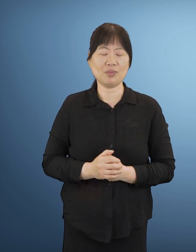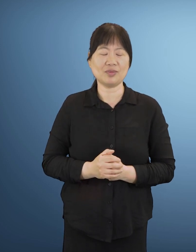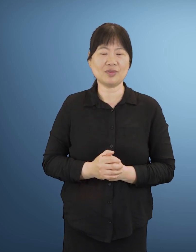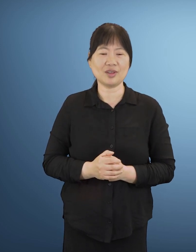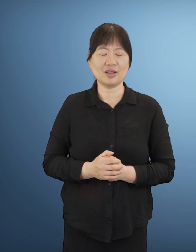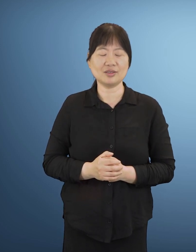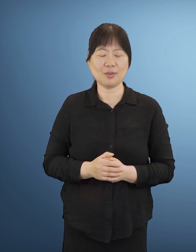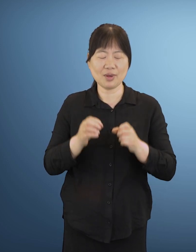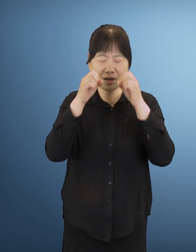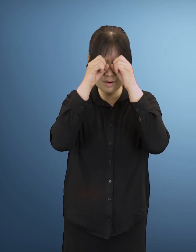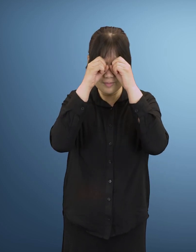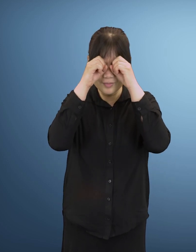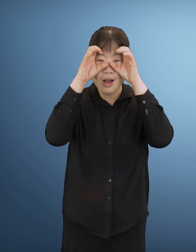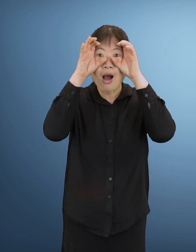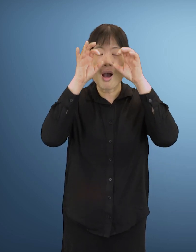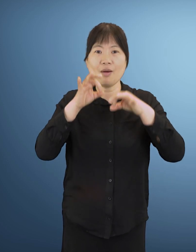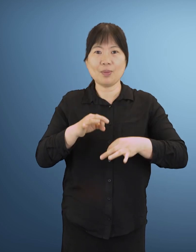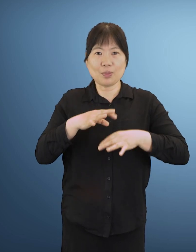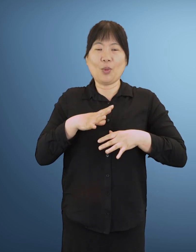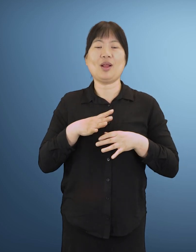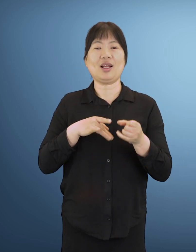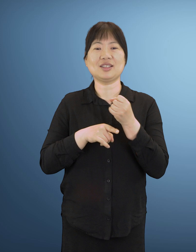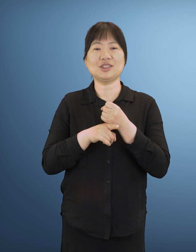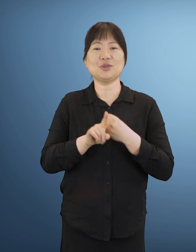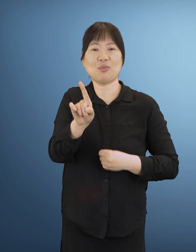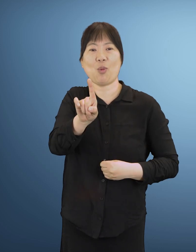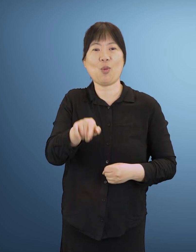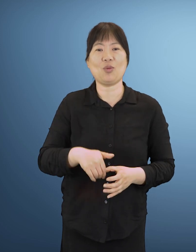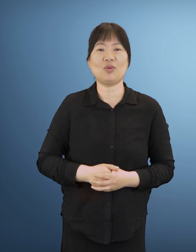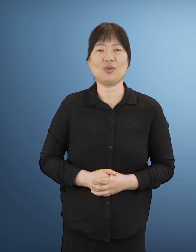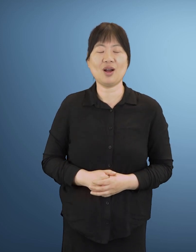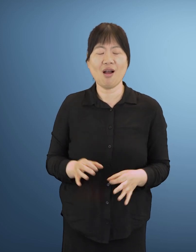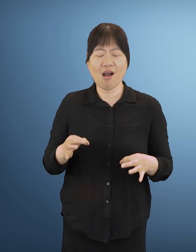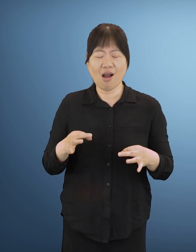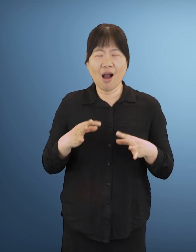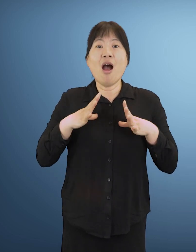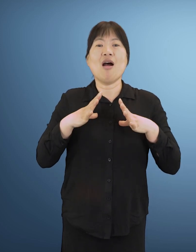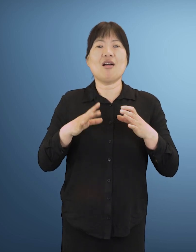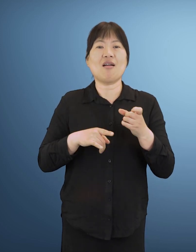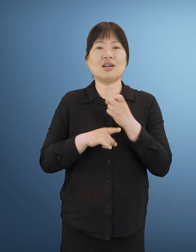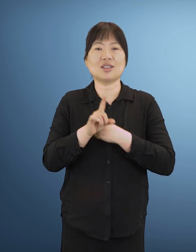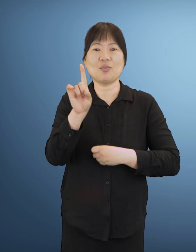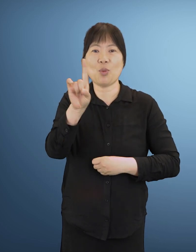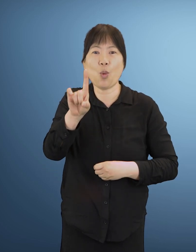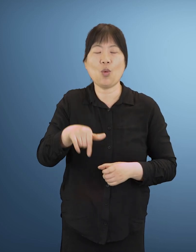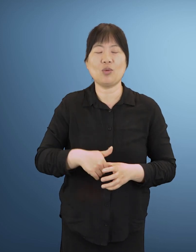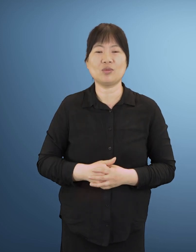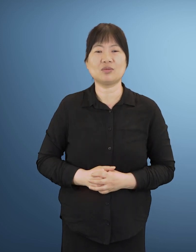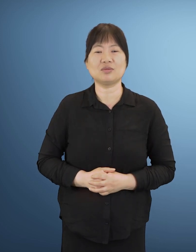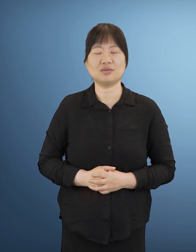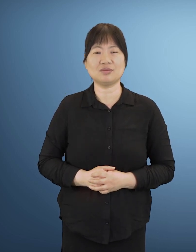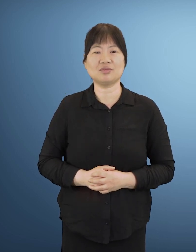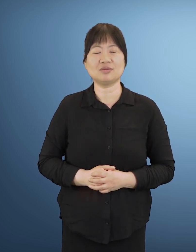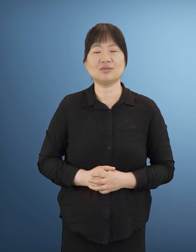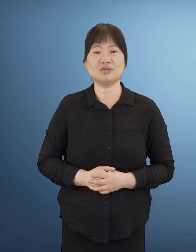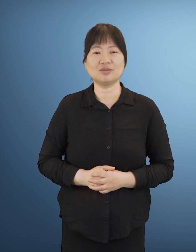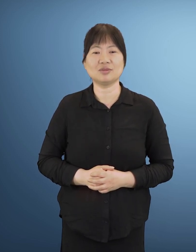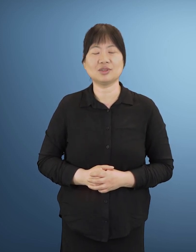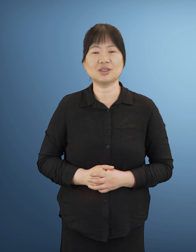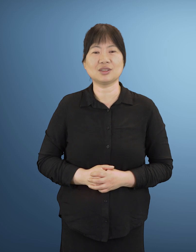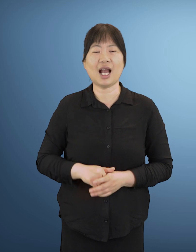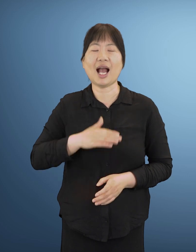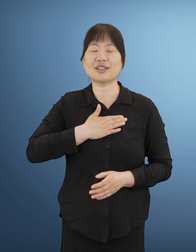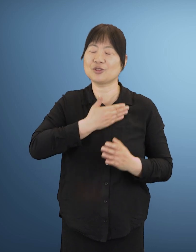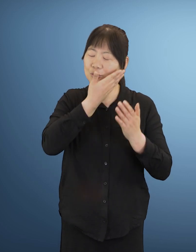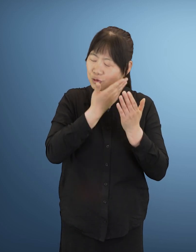돼요. 도대체 이 사람들이 왜 놀랐을까? 그 이유를 모르면 오늘 메시지는 놓치고